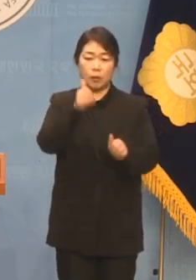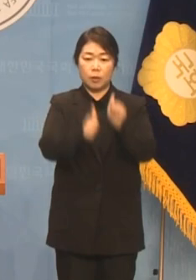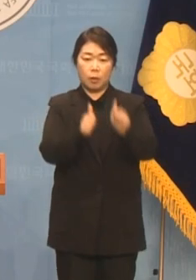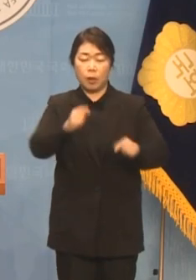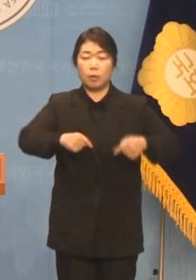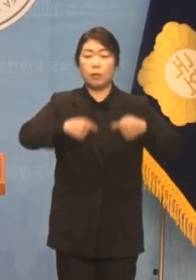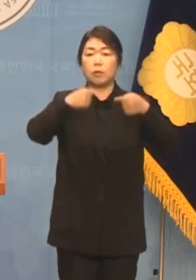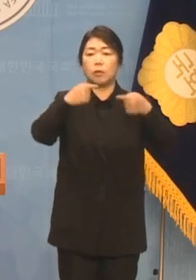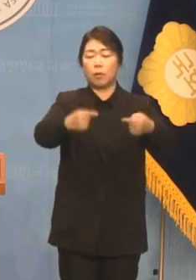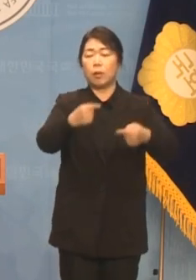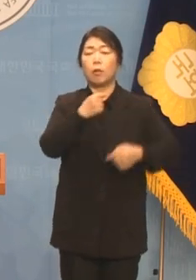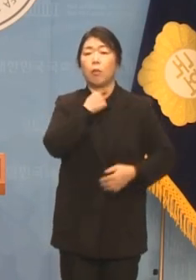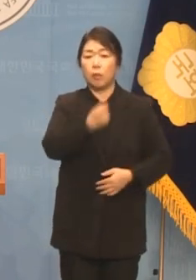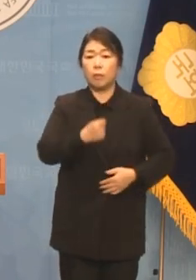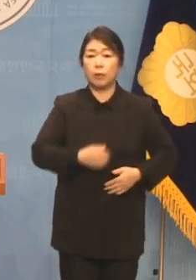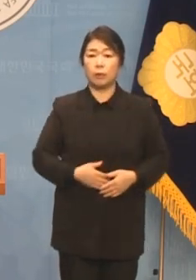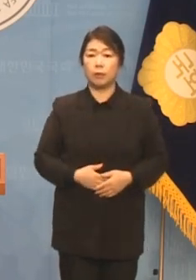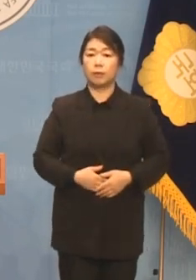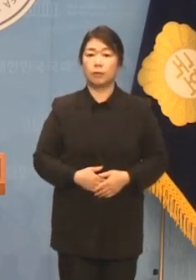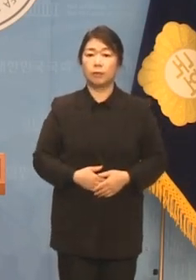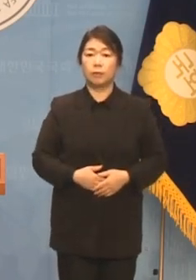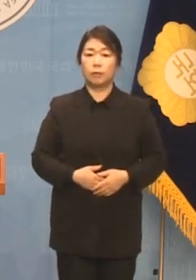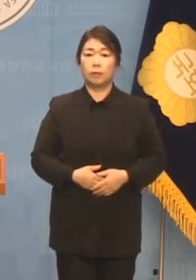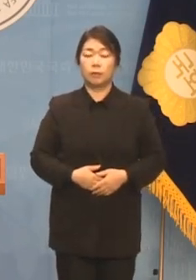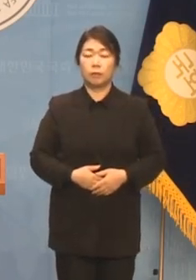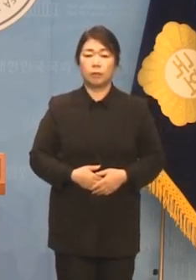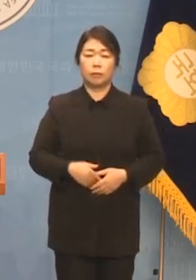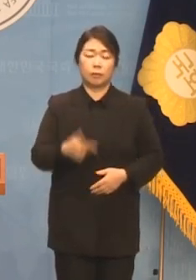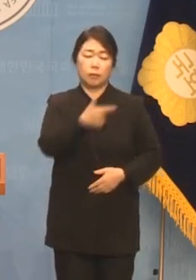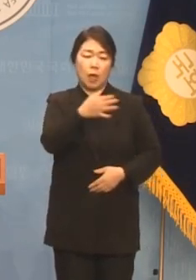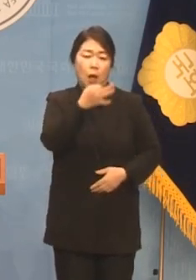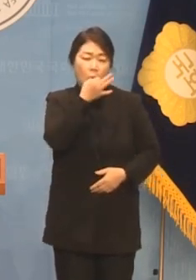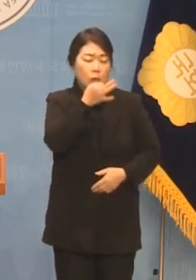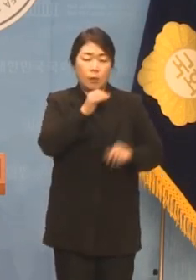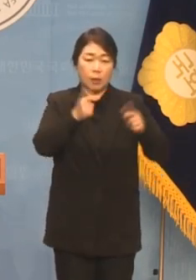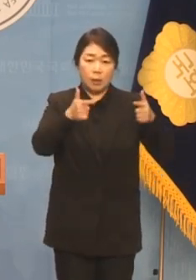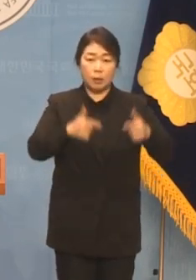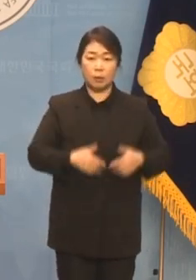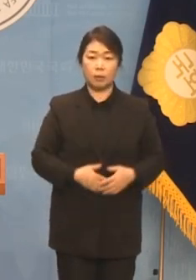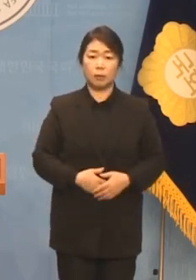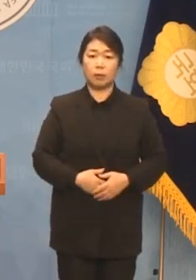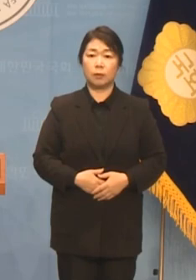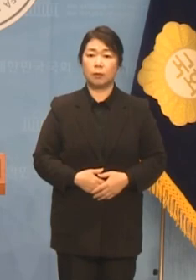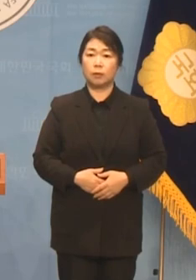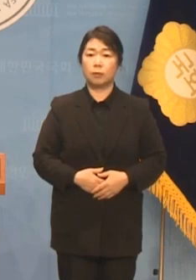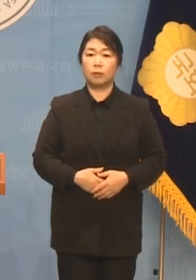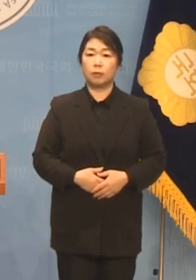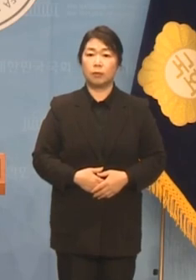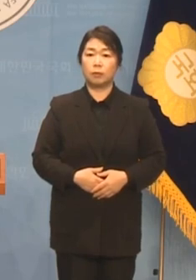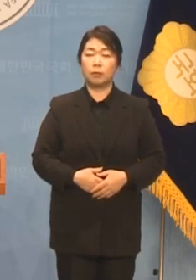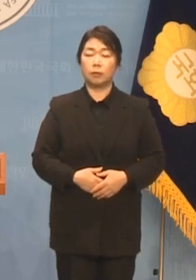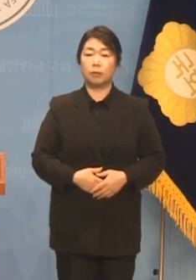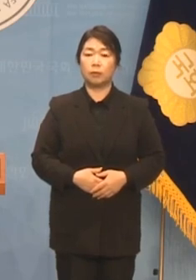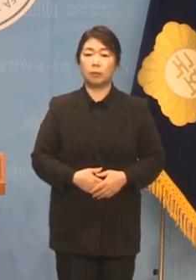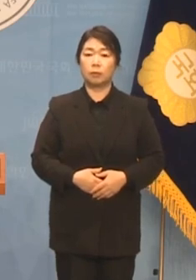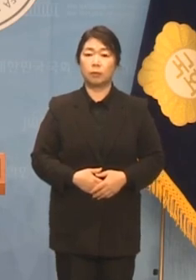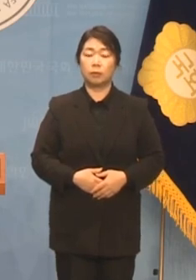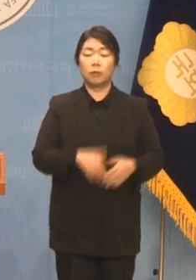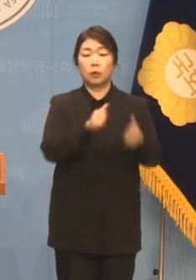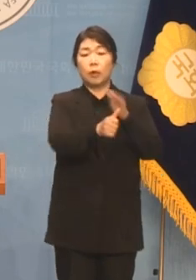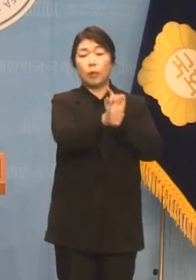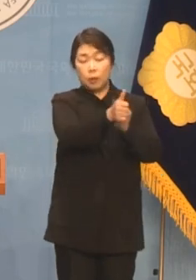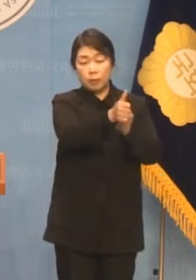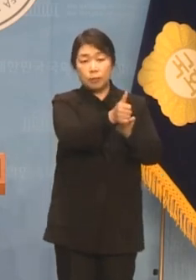있기를 바랍니다 큰 욕심은 아니라고 생각합니다 조국